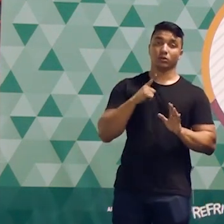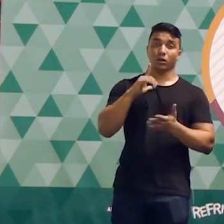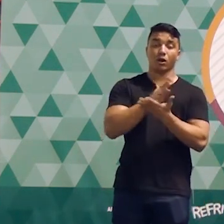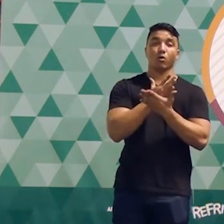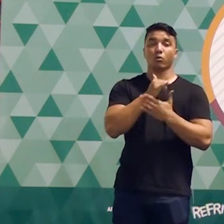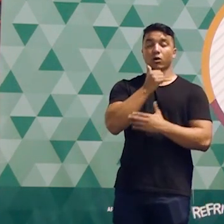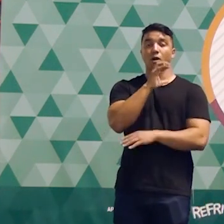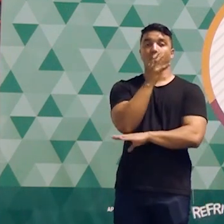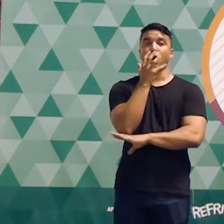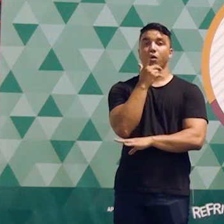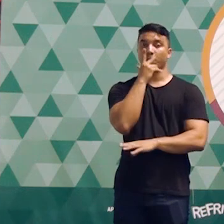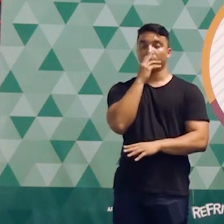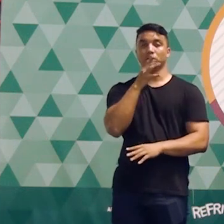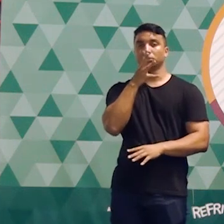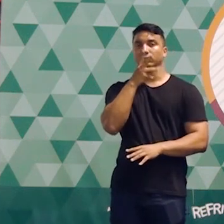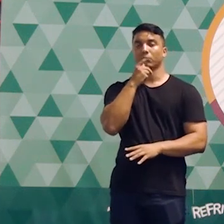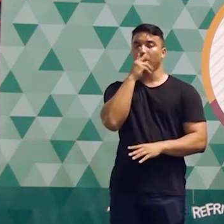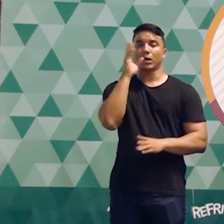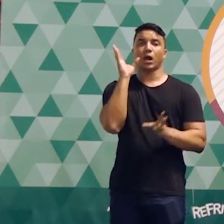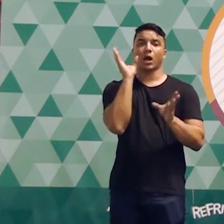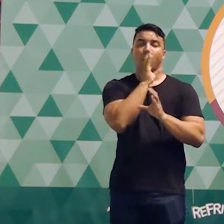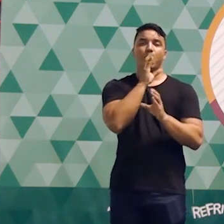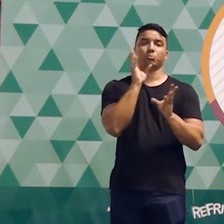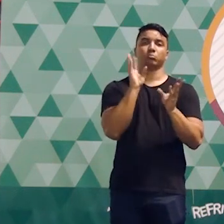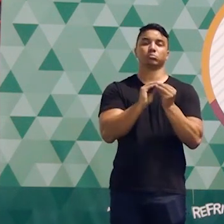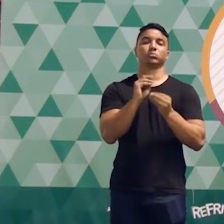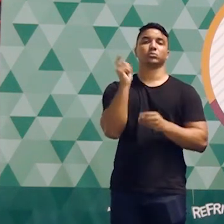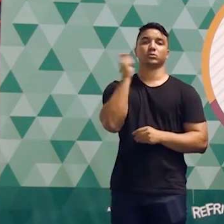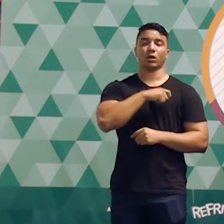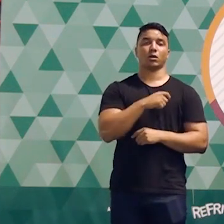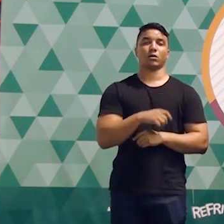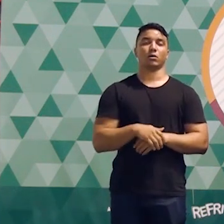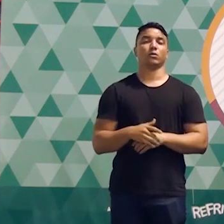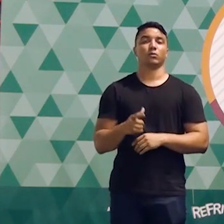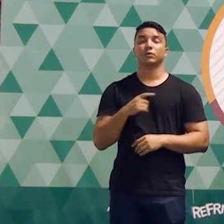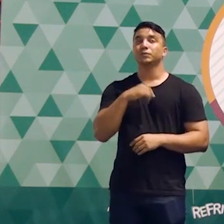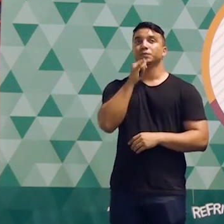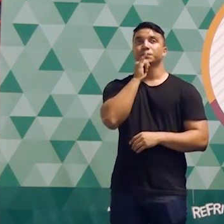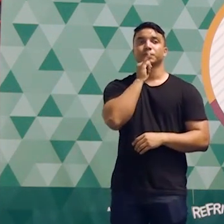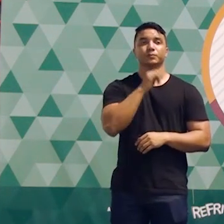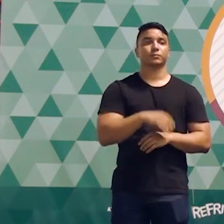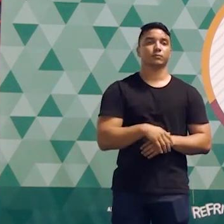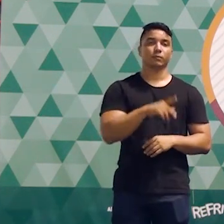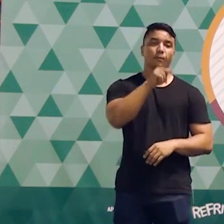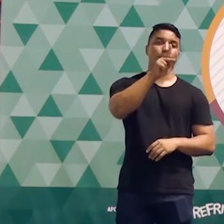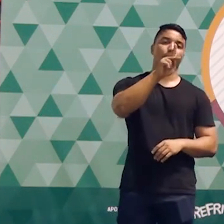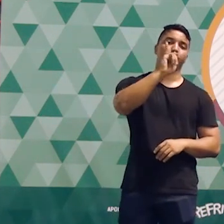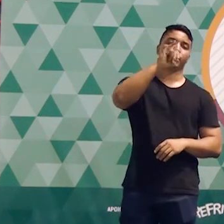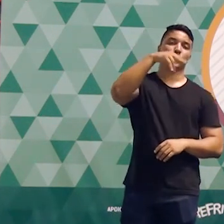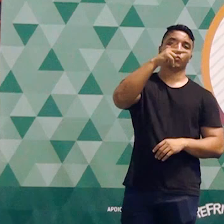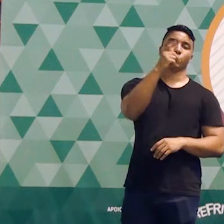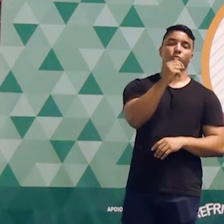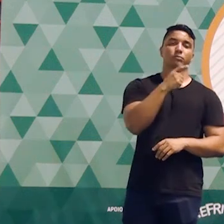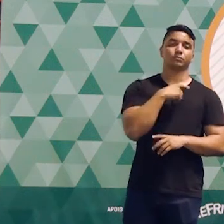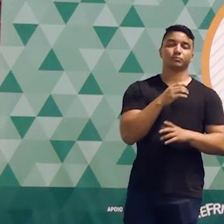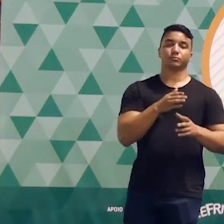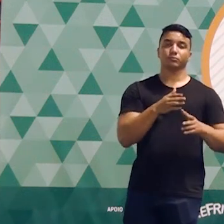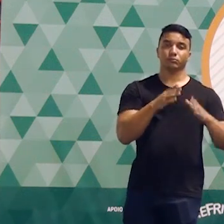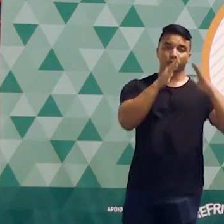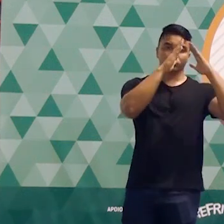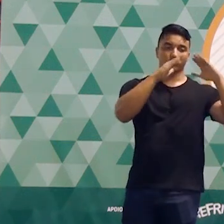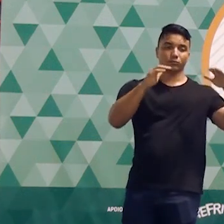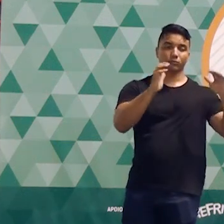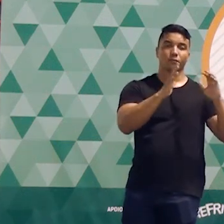Tem árvores que demoram um tempo muito curto e que você pode lucrar muito com elas. Por exemplo, o pinho, o pinheiro, certo? Se você